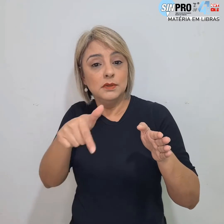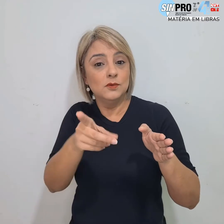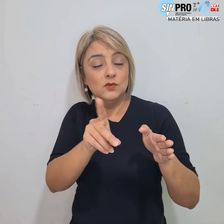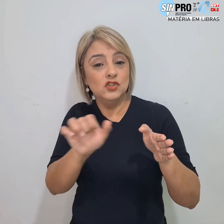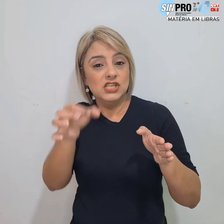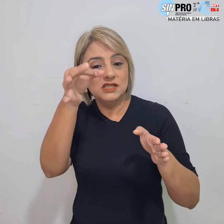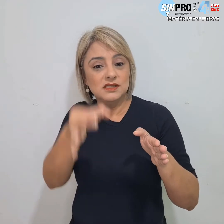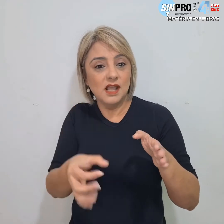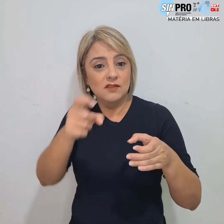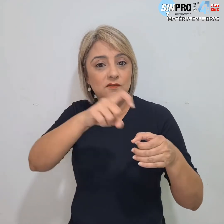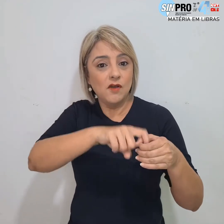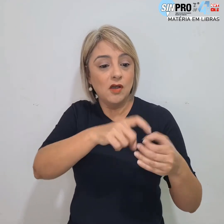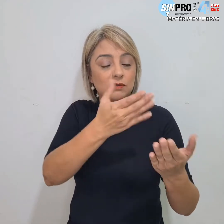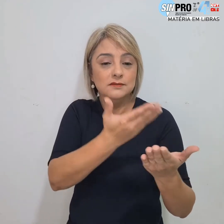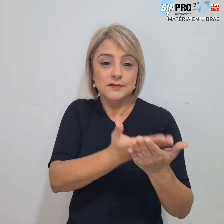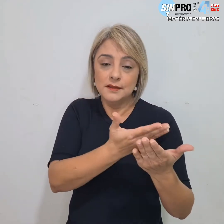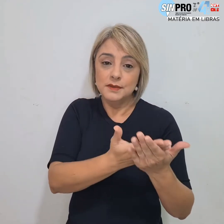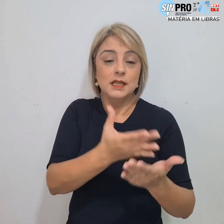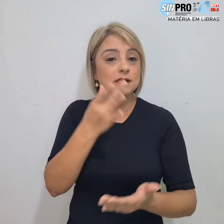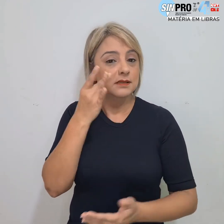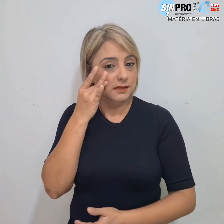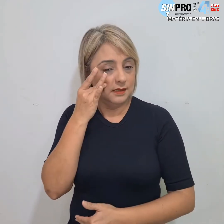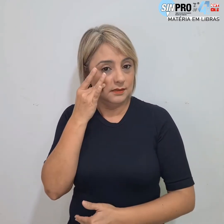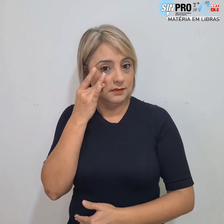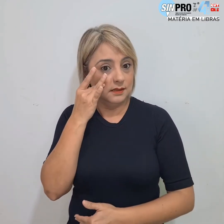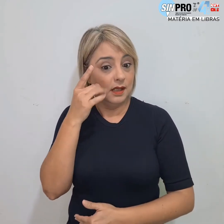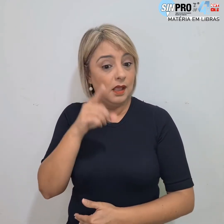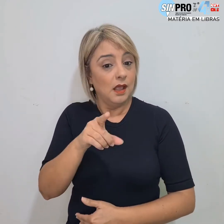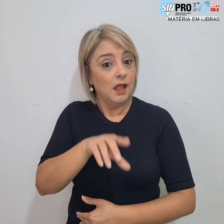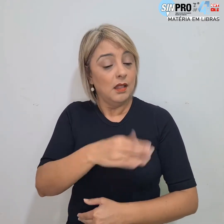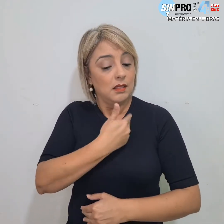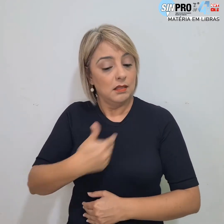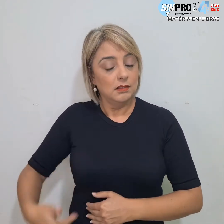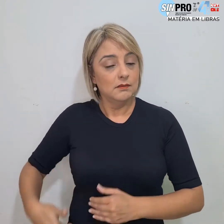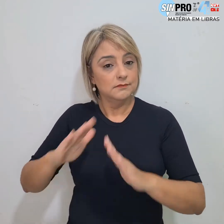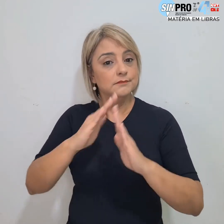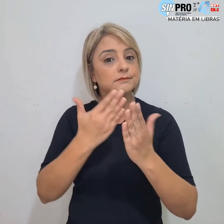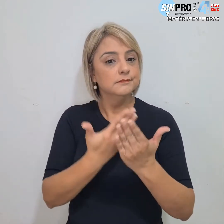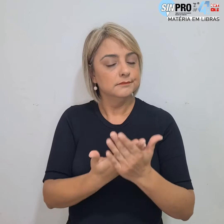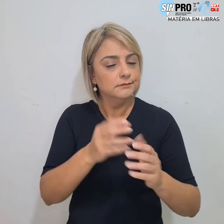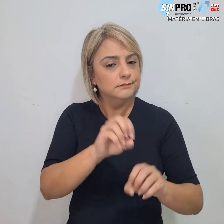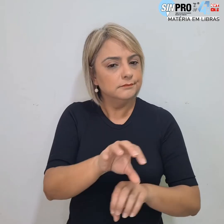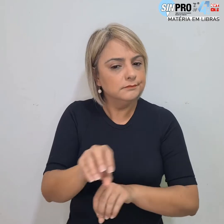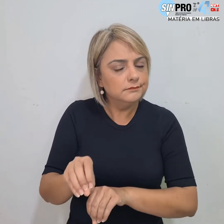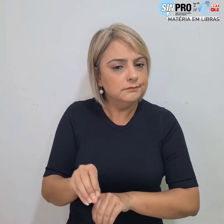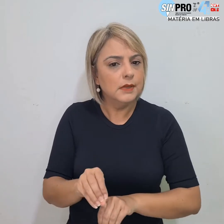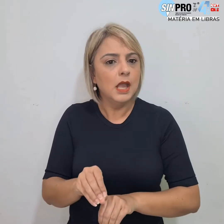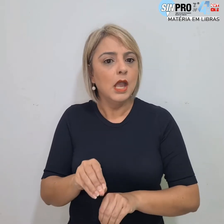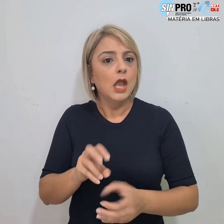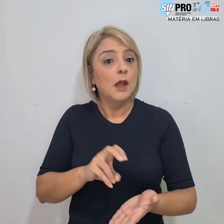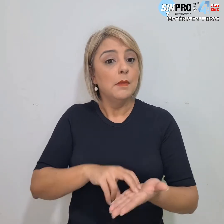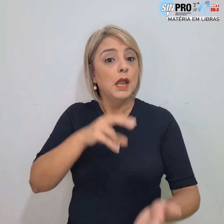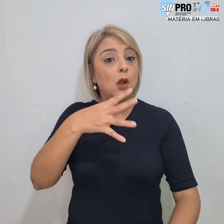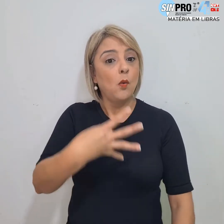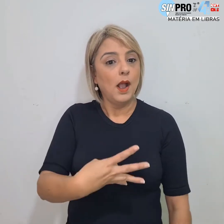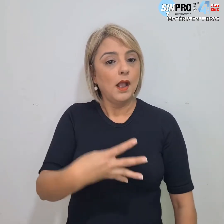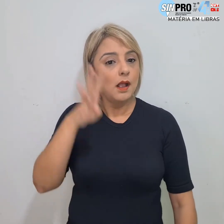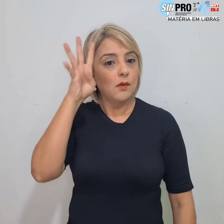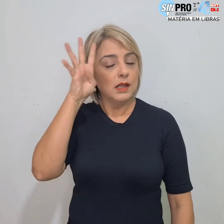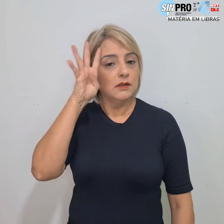indeterminado, o retorno das aulas presenciais na rede pública de ensino na manhã desta quarta-feira, 19